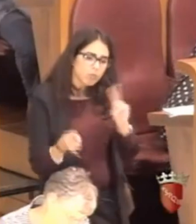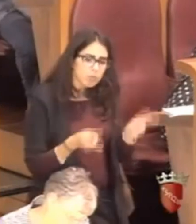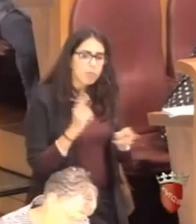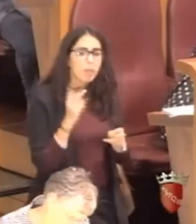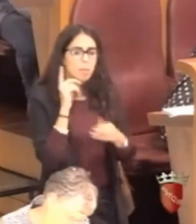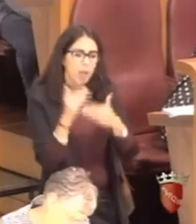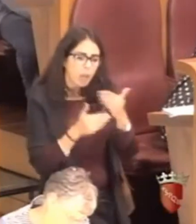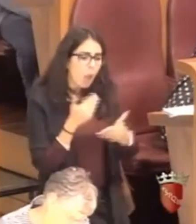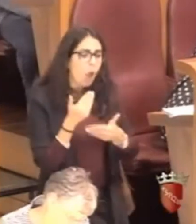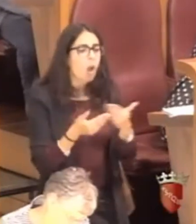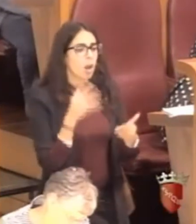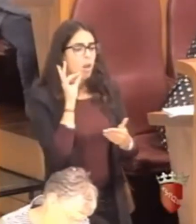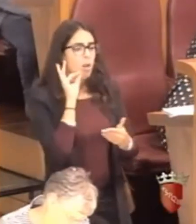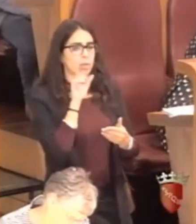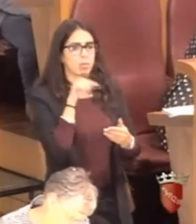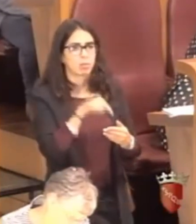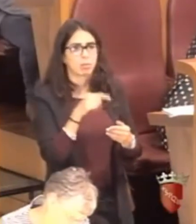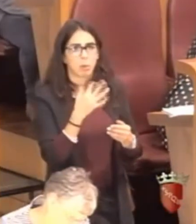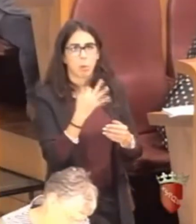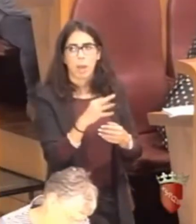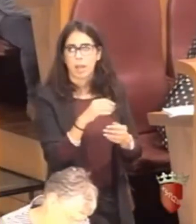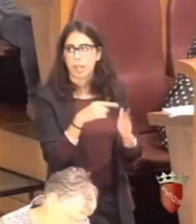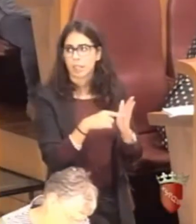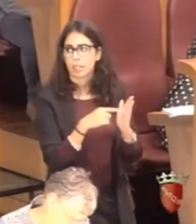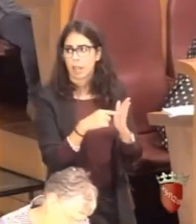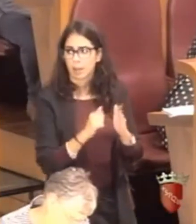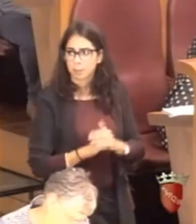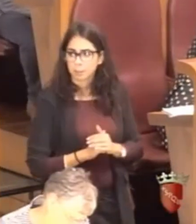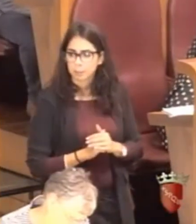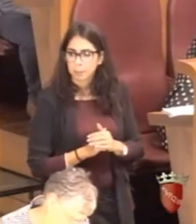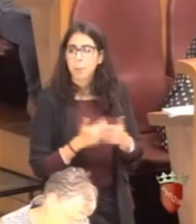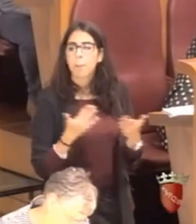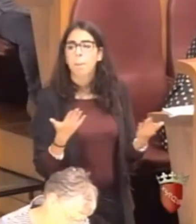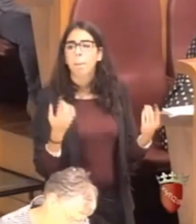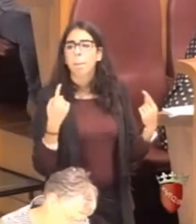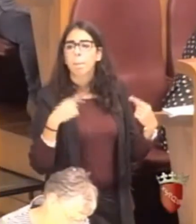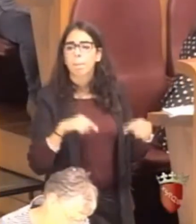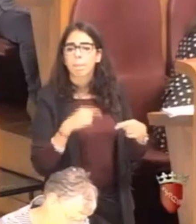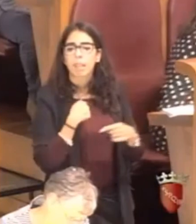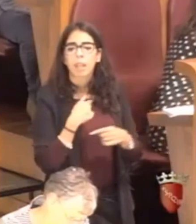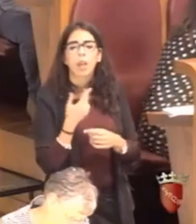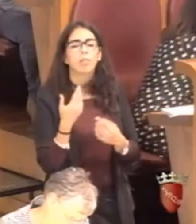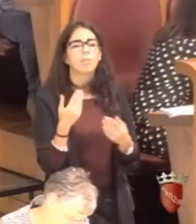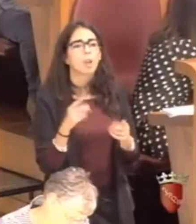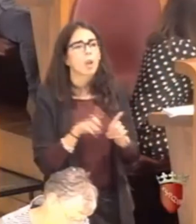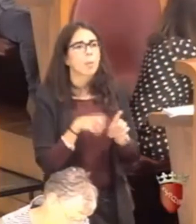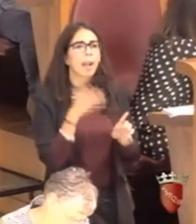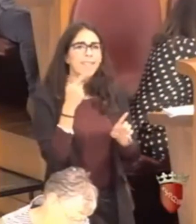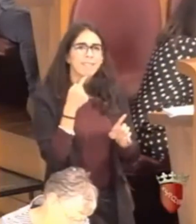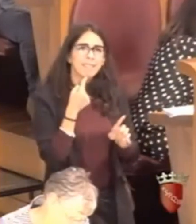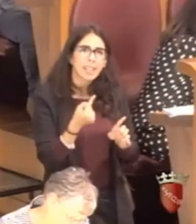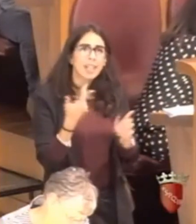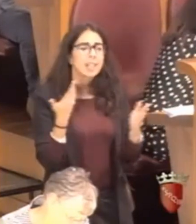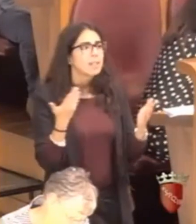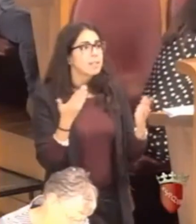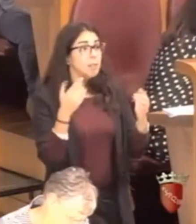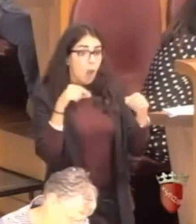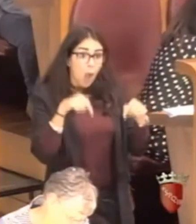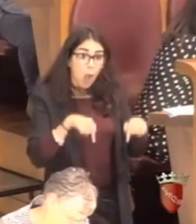e migliorare e far crescere insomma la qualità di questo regolamento. Per questo mi sento di dire, al fine di tutto, che se ancora